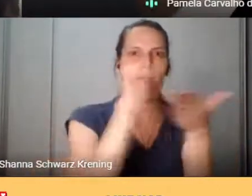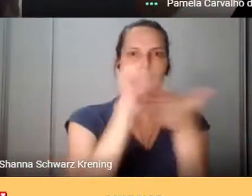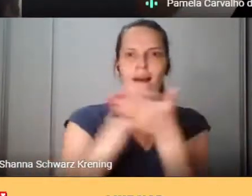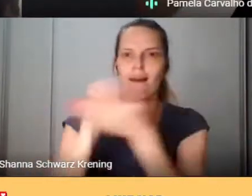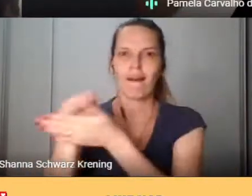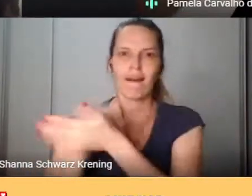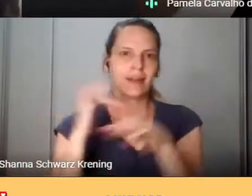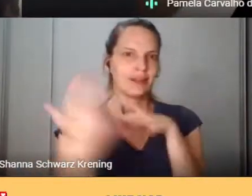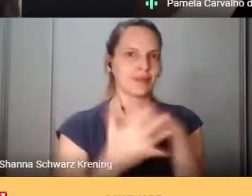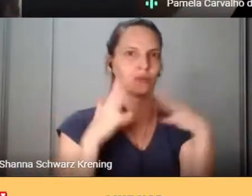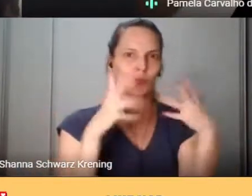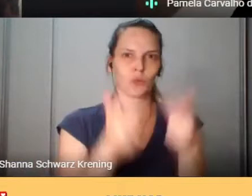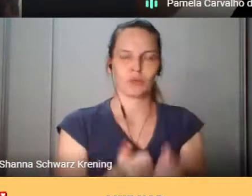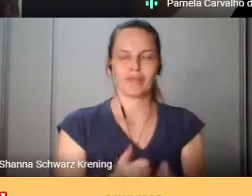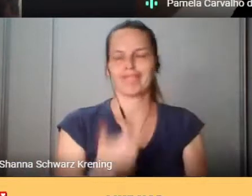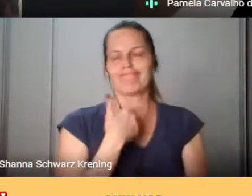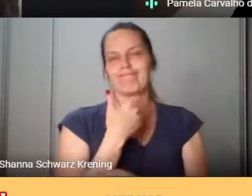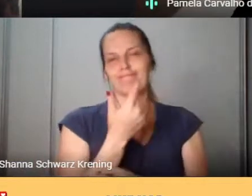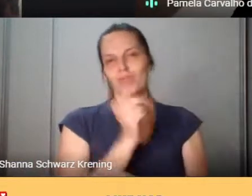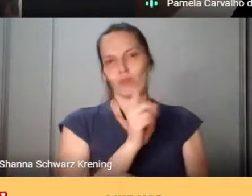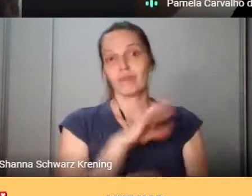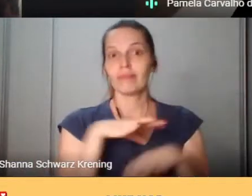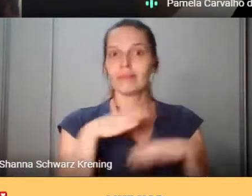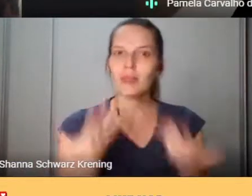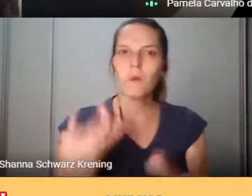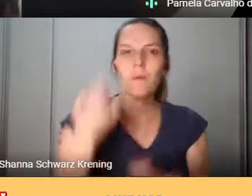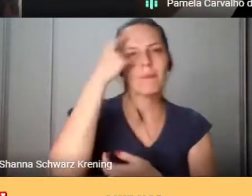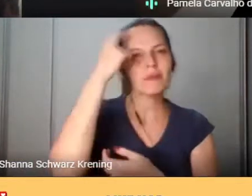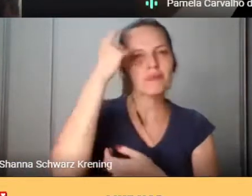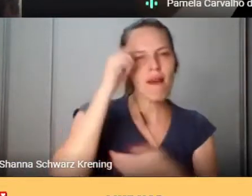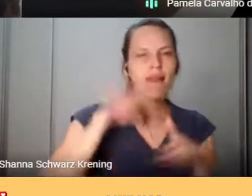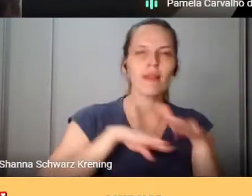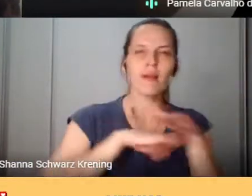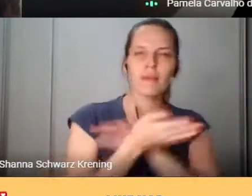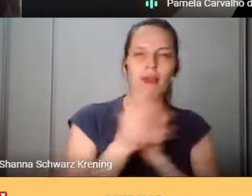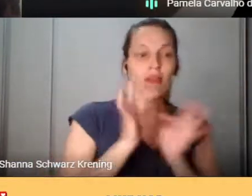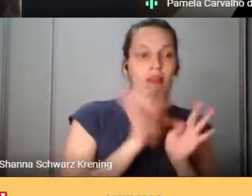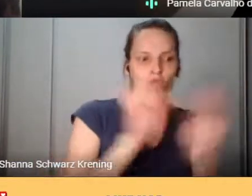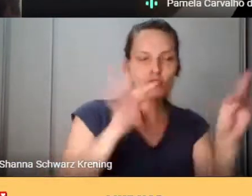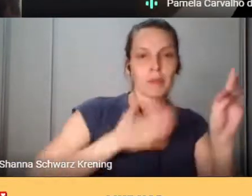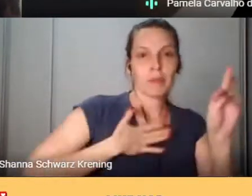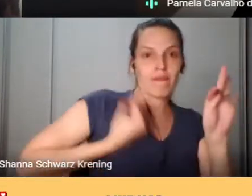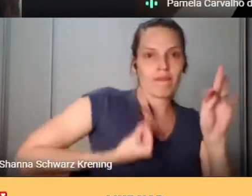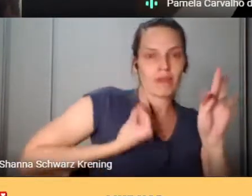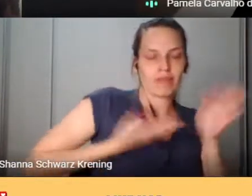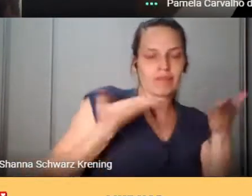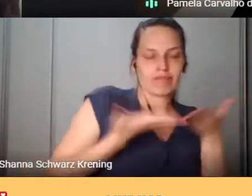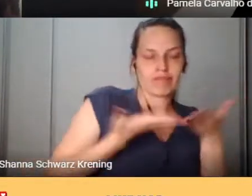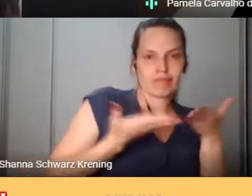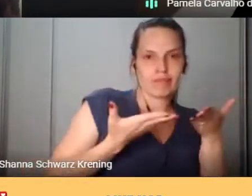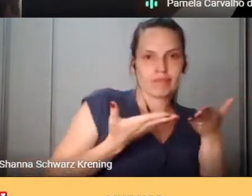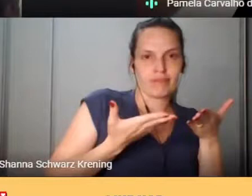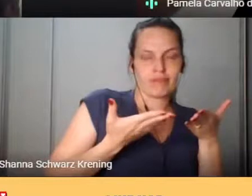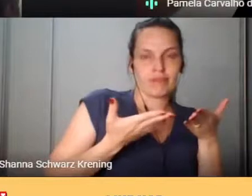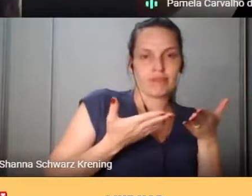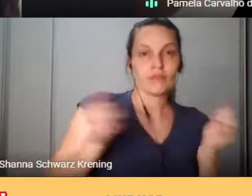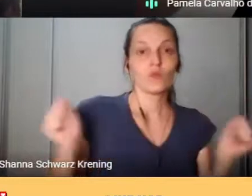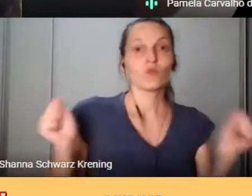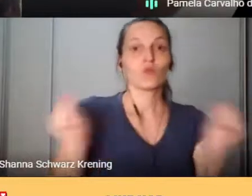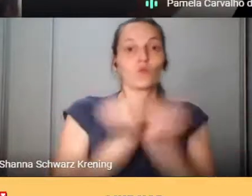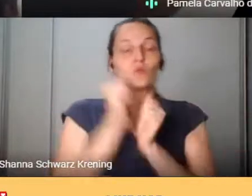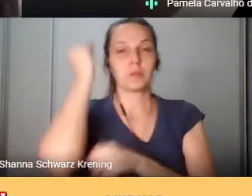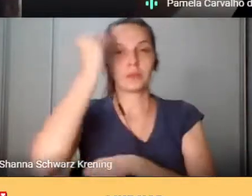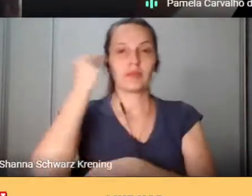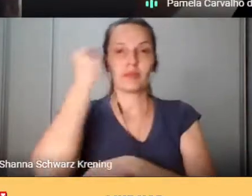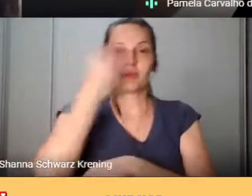tem essa ideia de integrar, então, a tecnologia dentro da própria realidade para ter uma experiência significativa e que